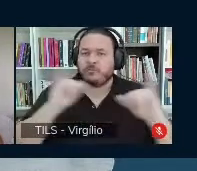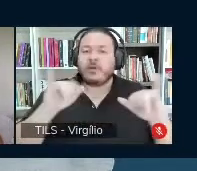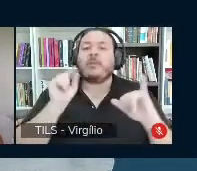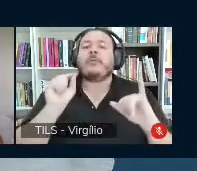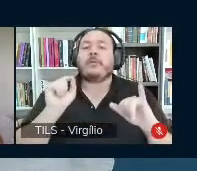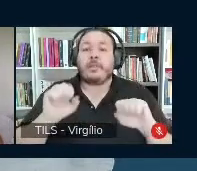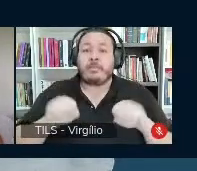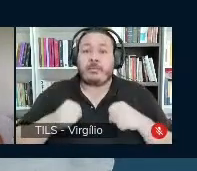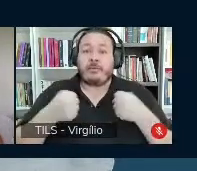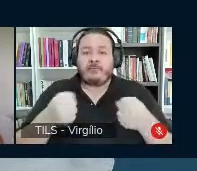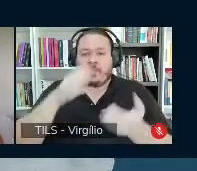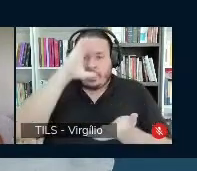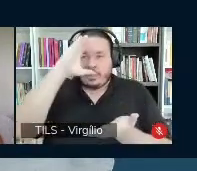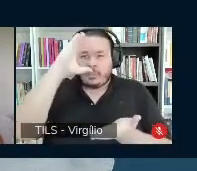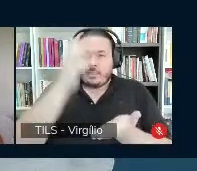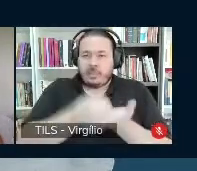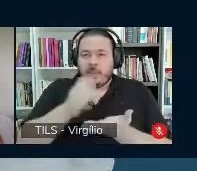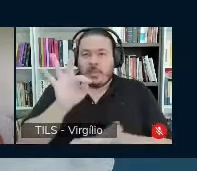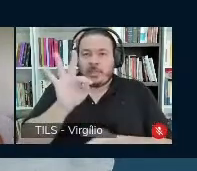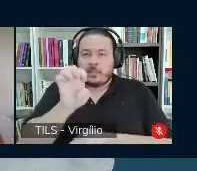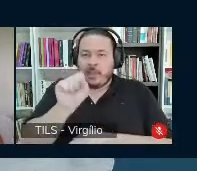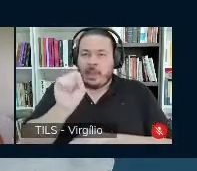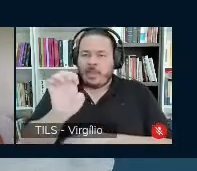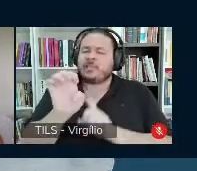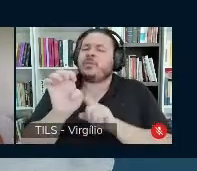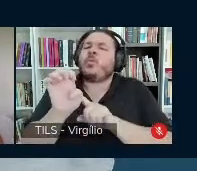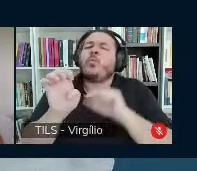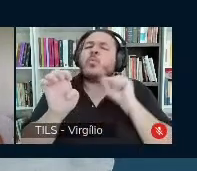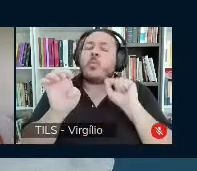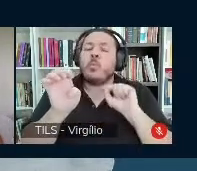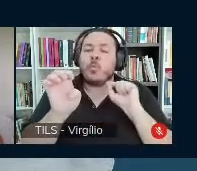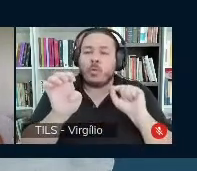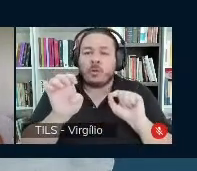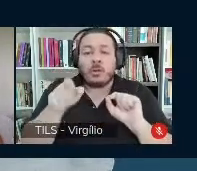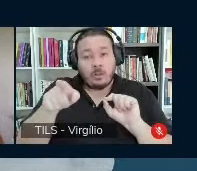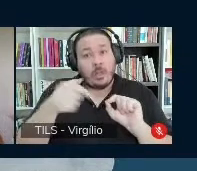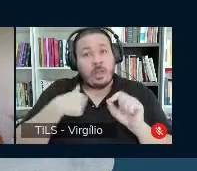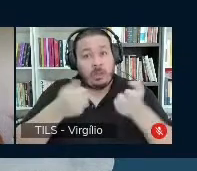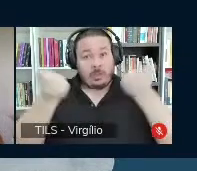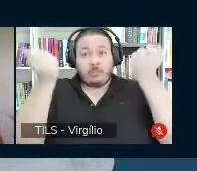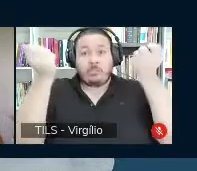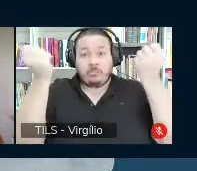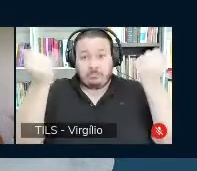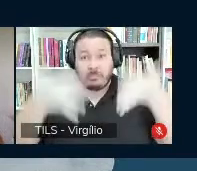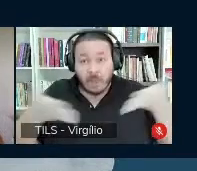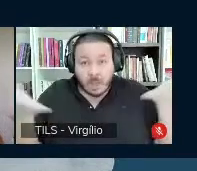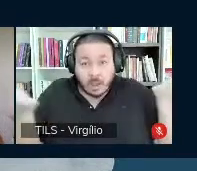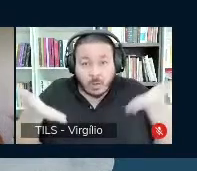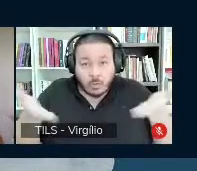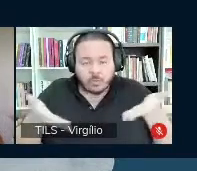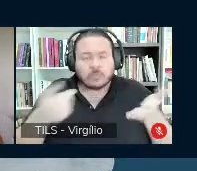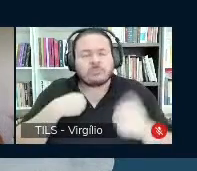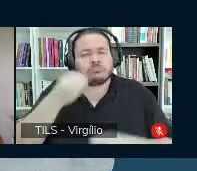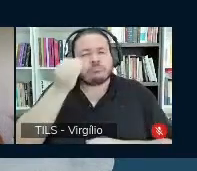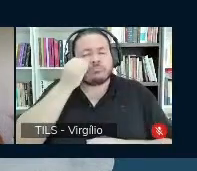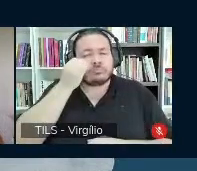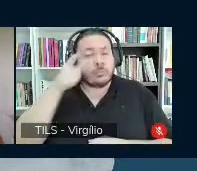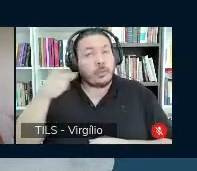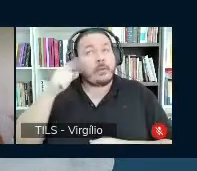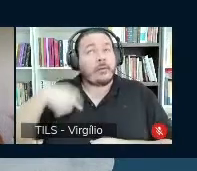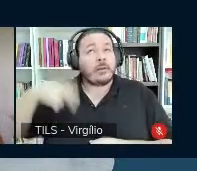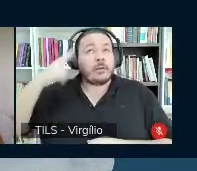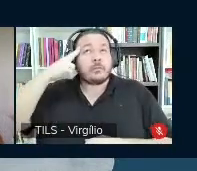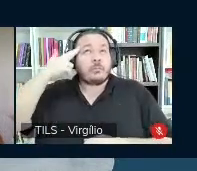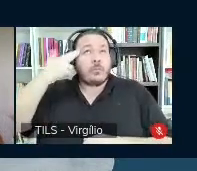vai dizer aqui é para confirmar aquilo que ele pressupôs,